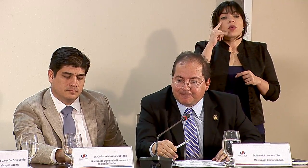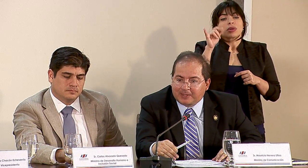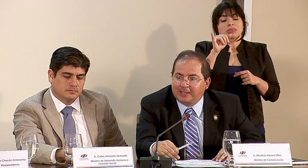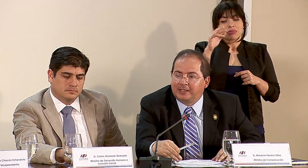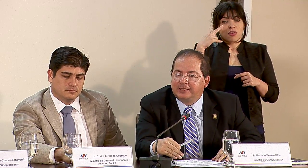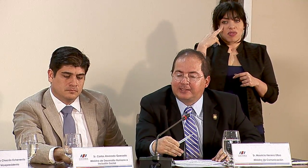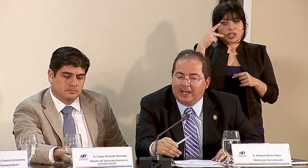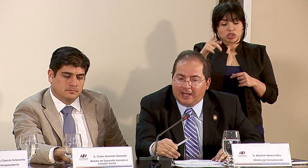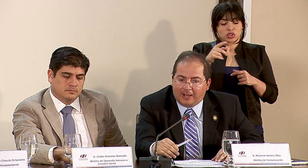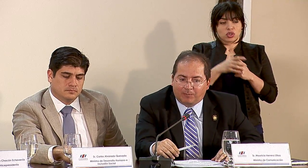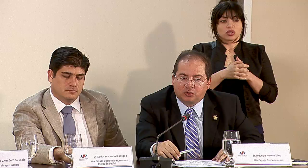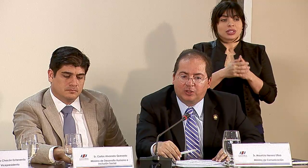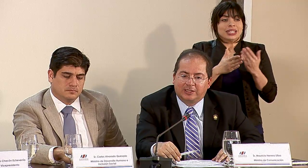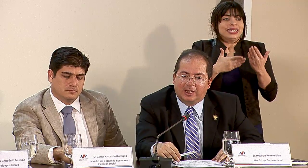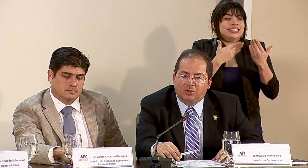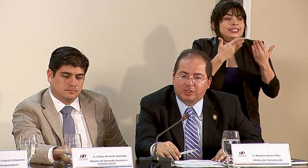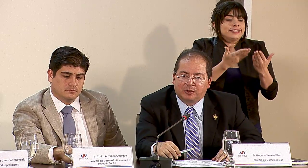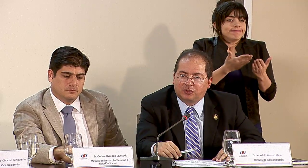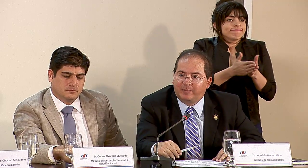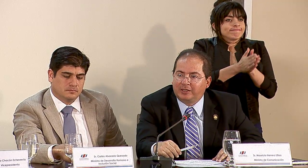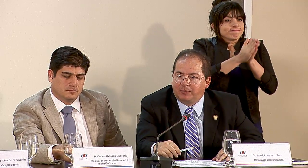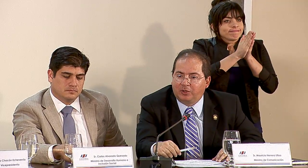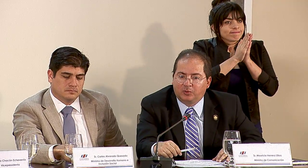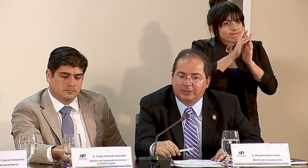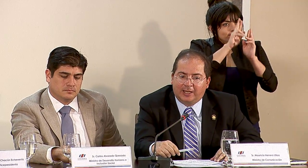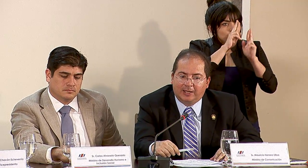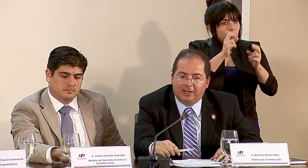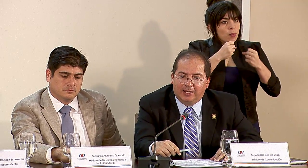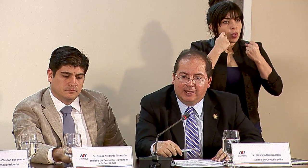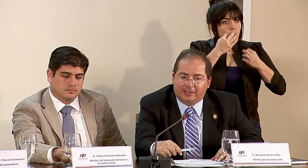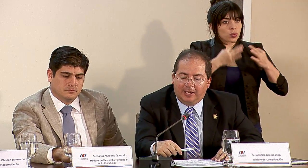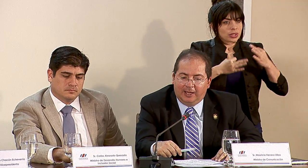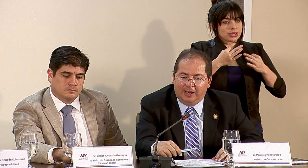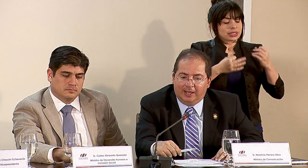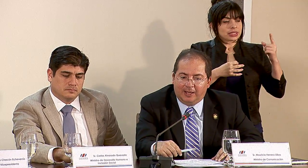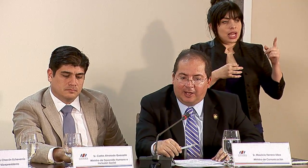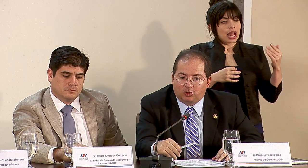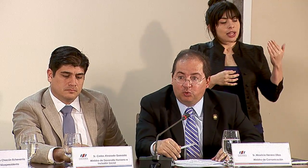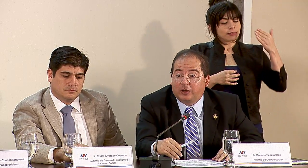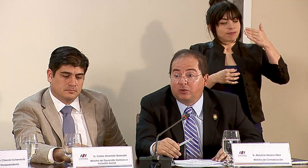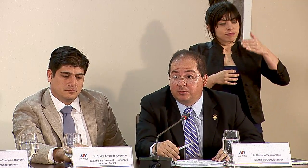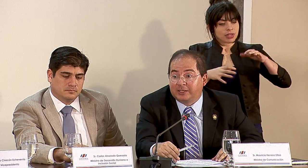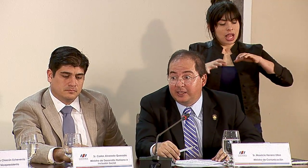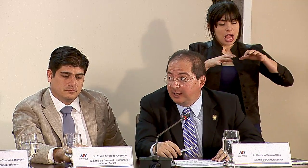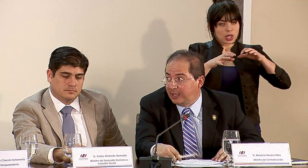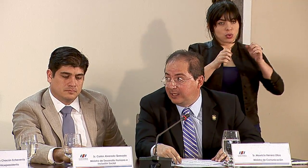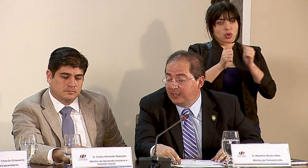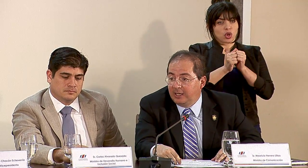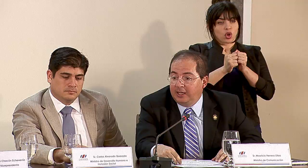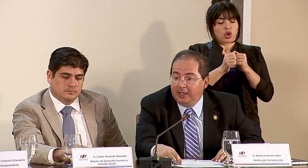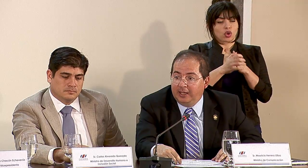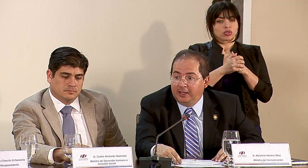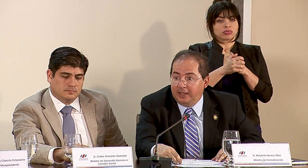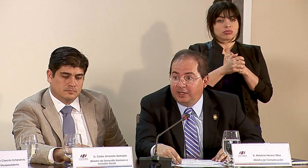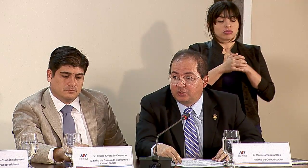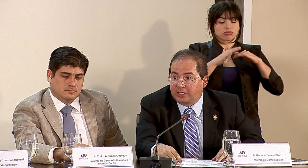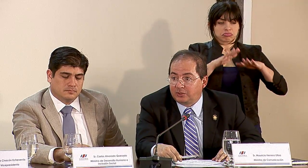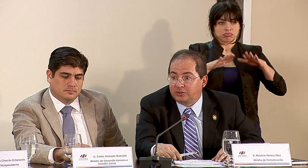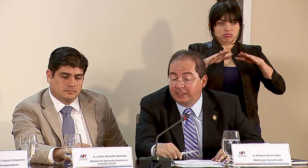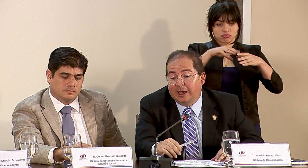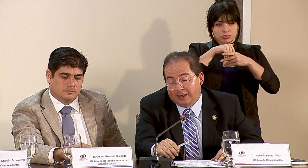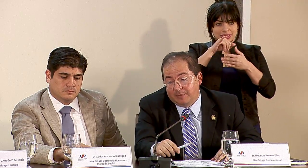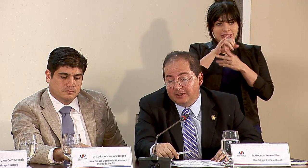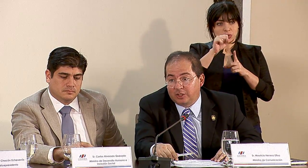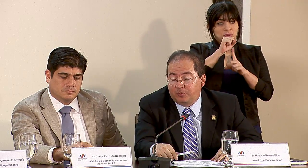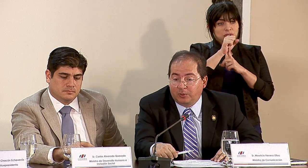es que se le está solicitando respetuosamente al Poder Judicial que actúe con seriedad en esos